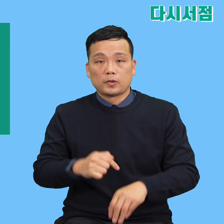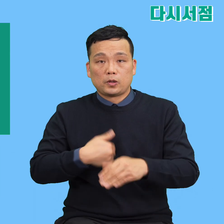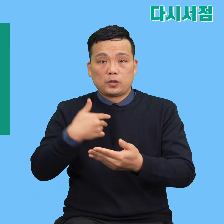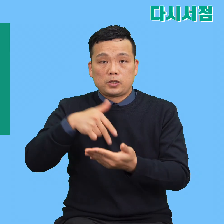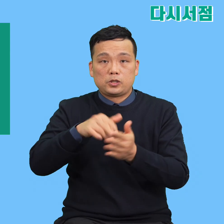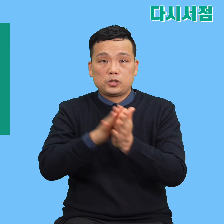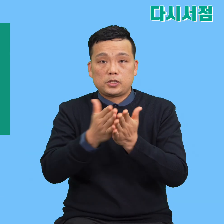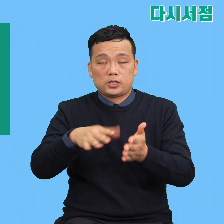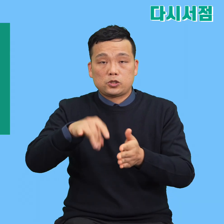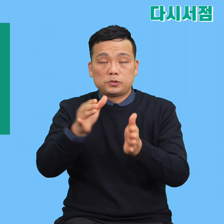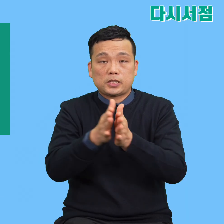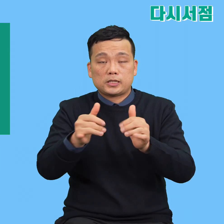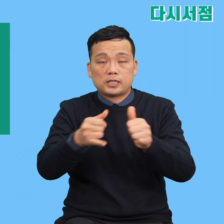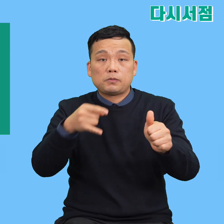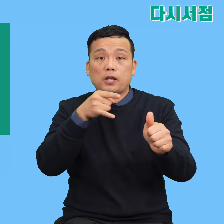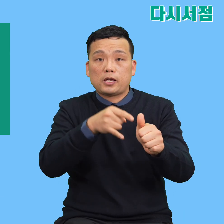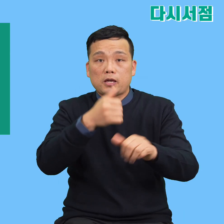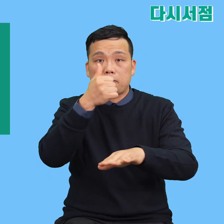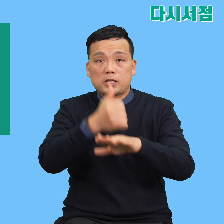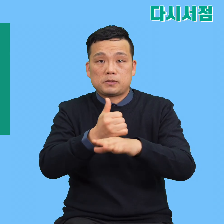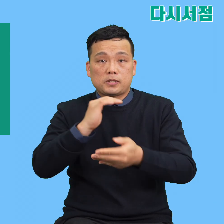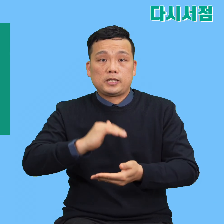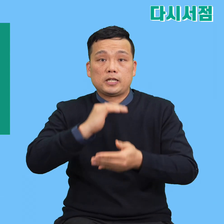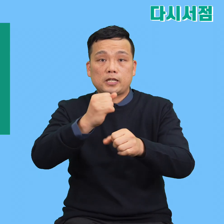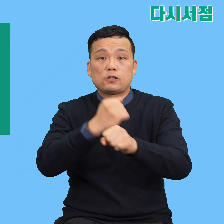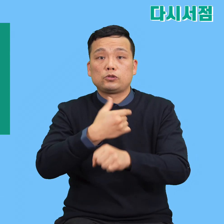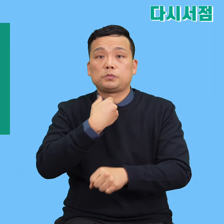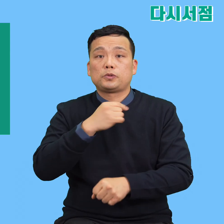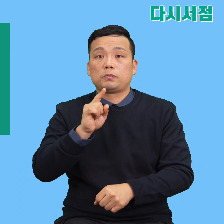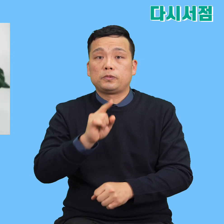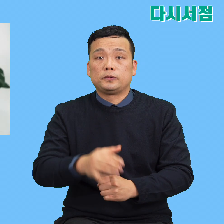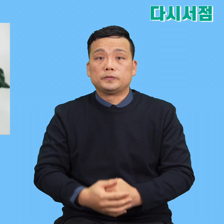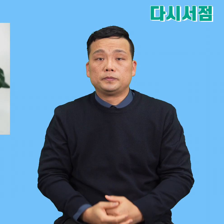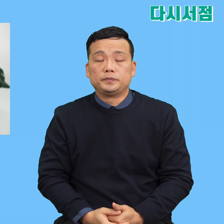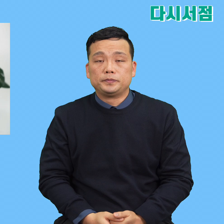독립출판을 시작하는 분들에게 마지막으로 한마디 해주신다면